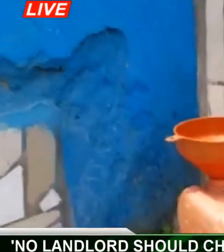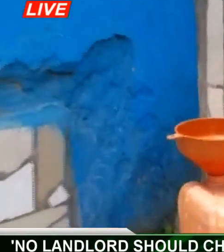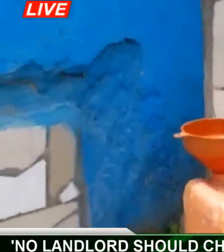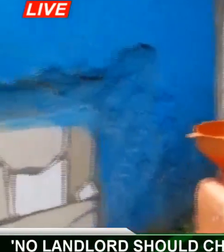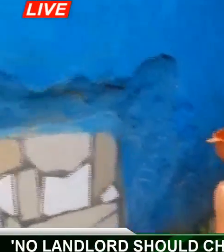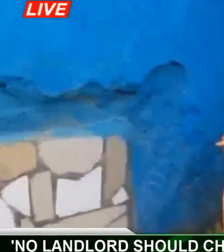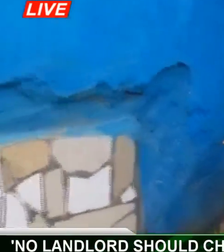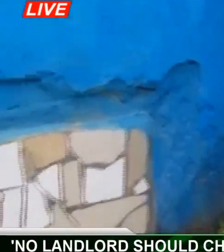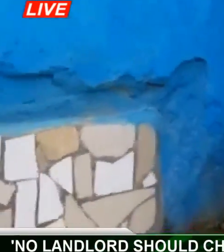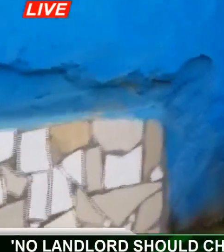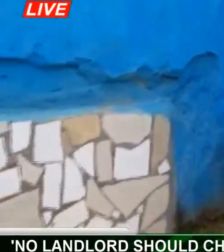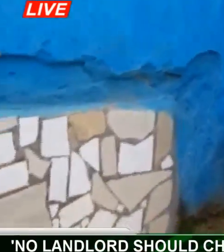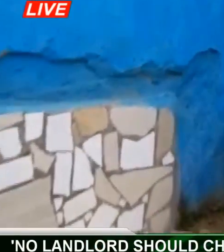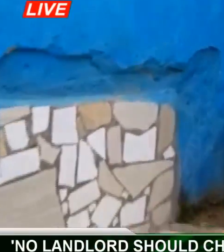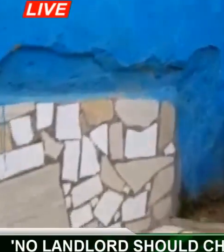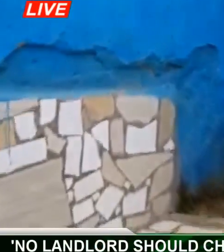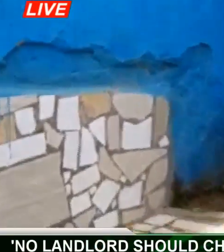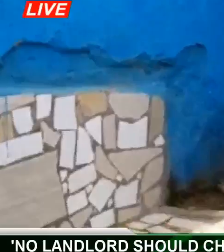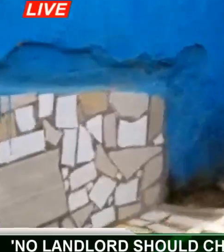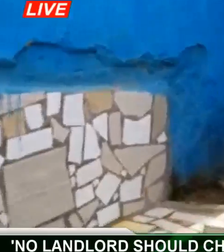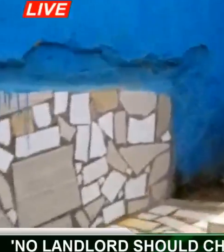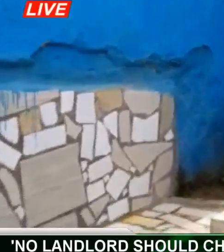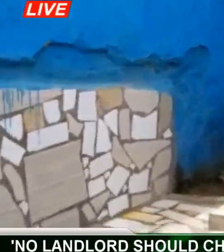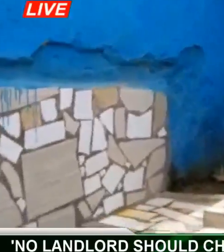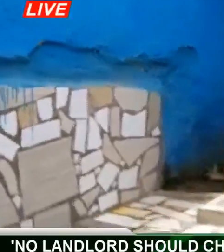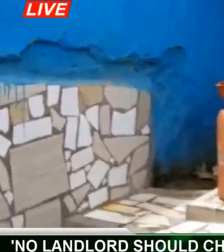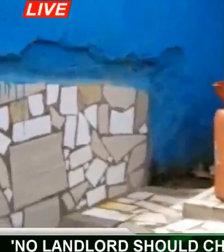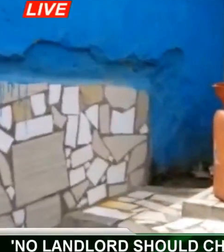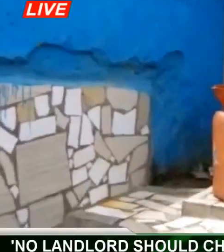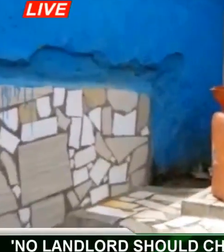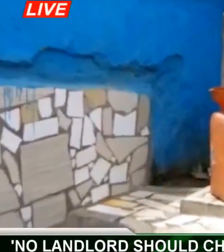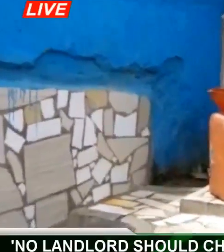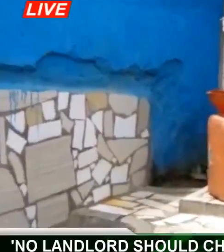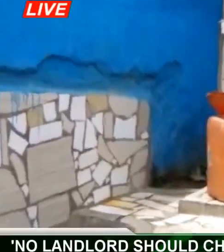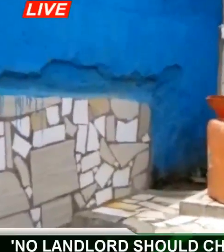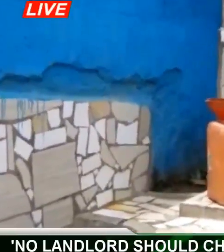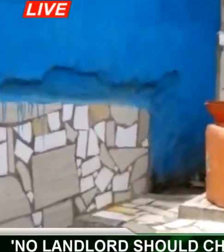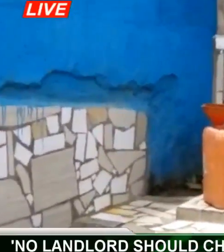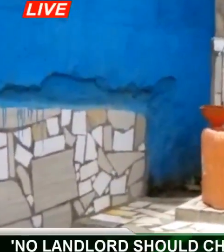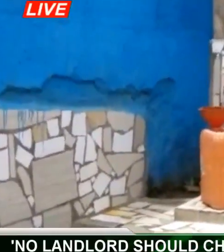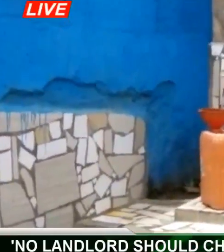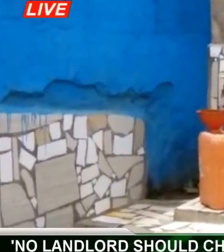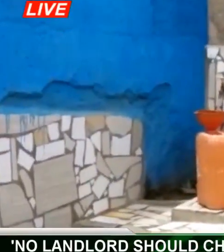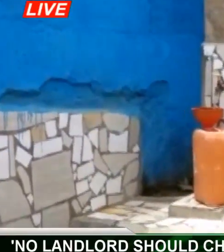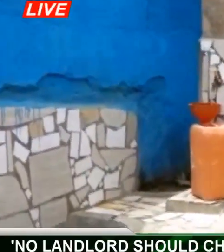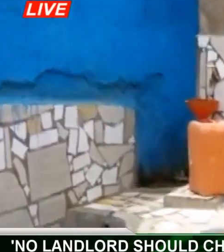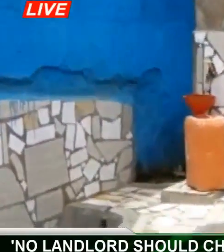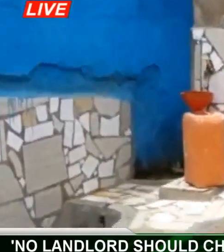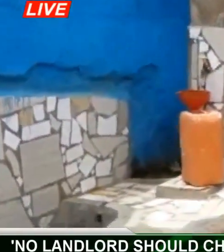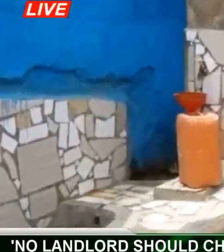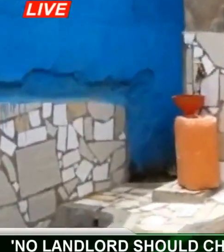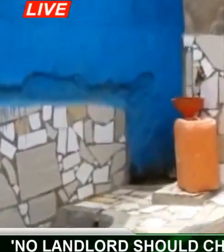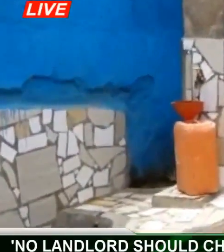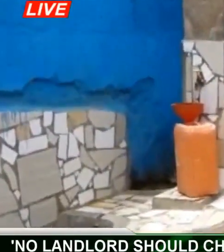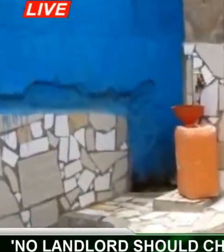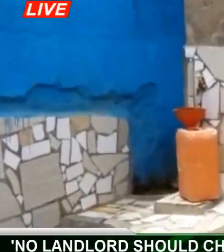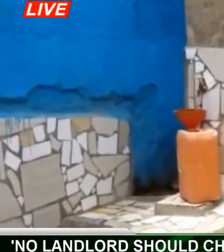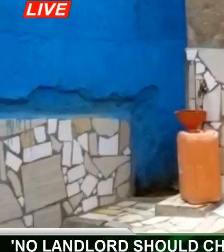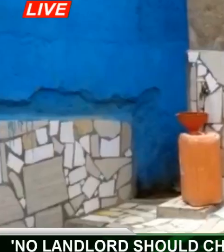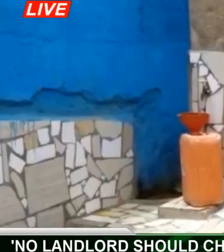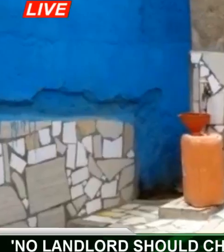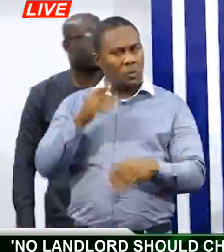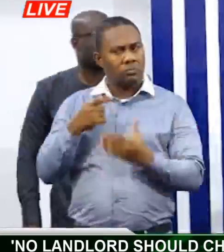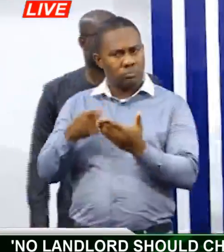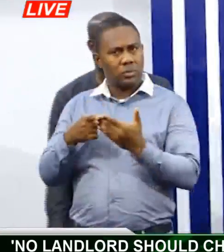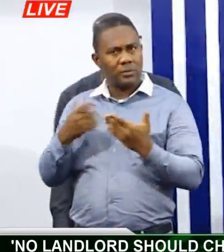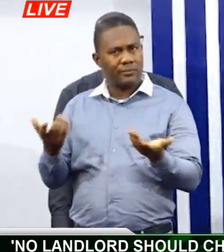nimidi magana ni biara entwen shuka na so fira fo bi mu echre so mu begipa isan so mu na twen shio ni ko mu fie na abanyina bi nkuma 95